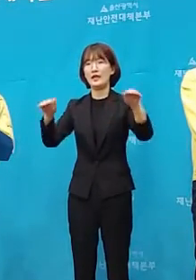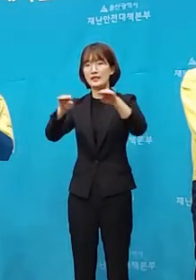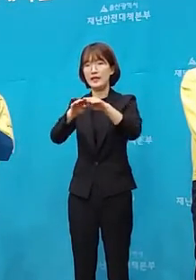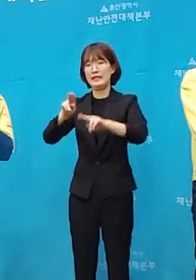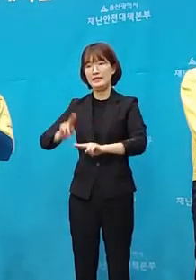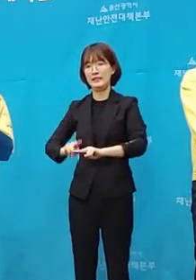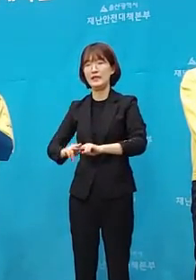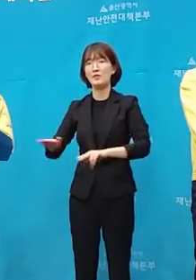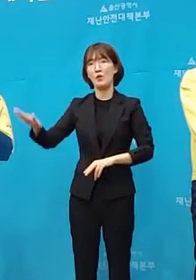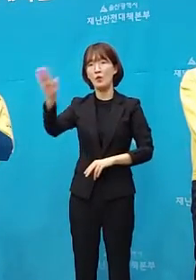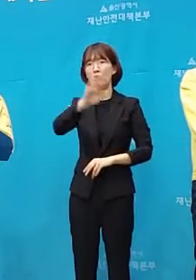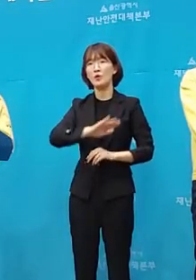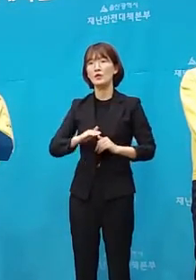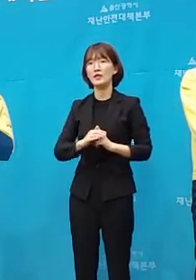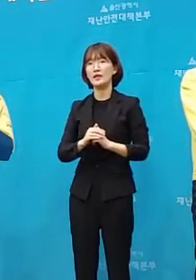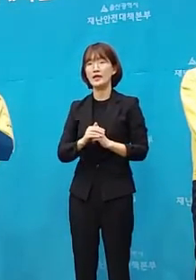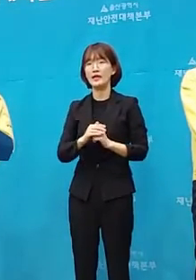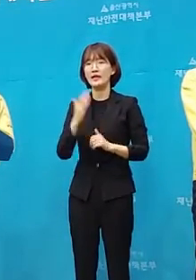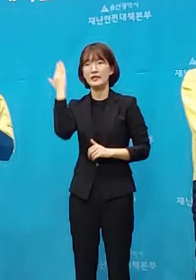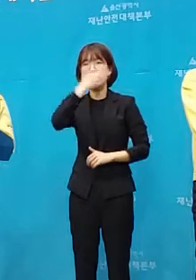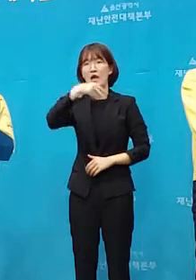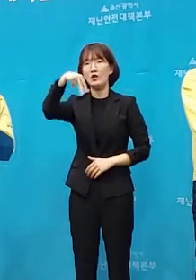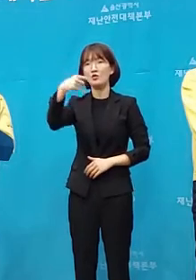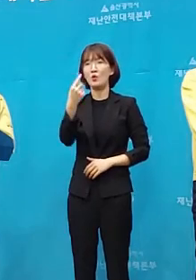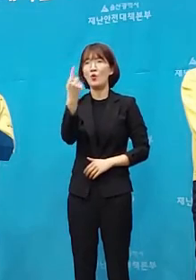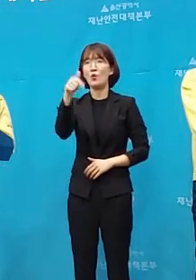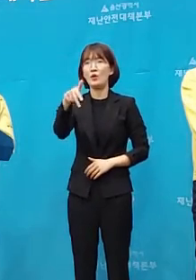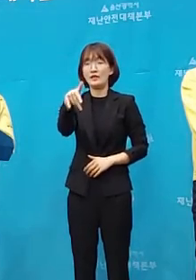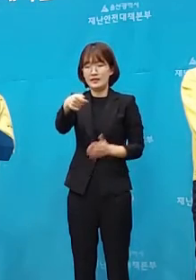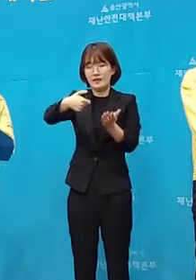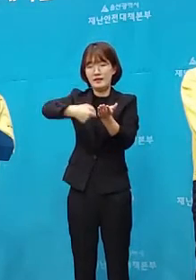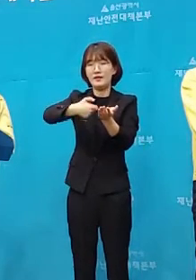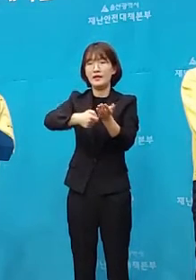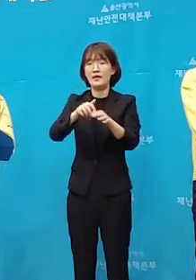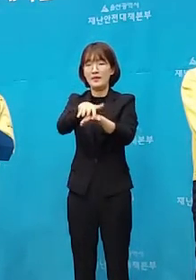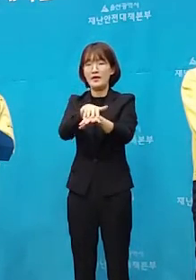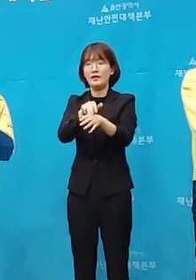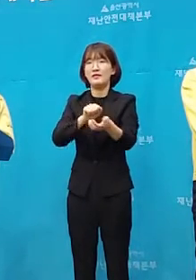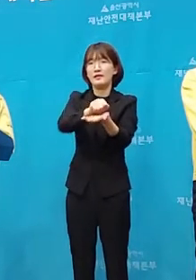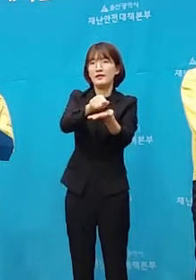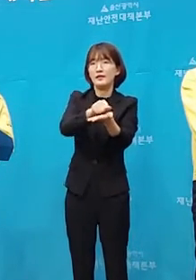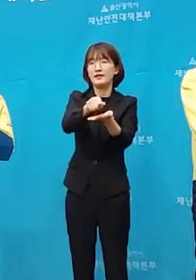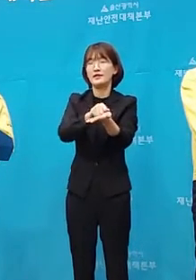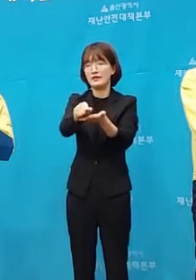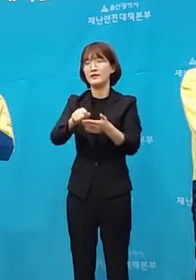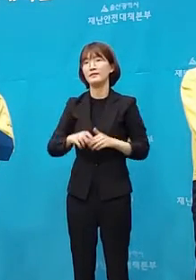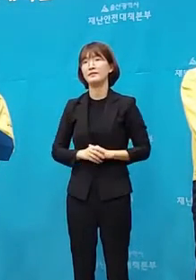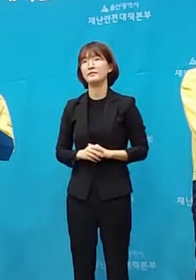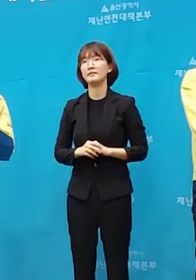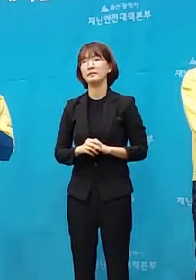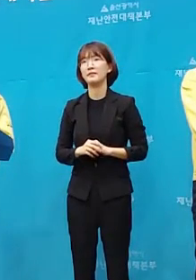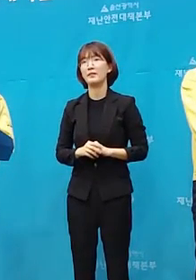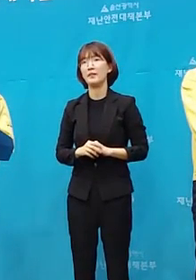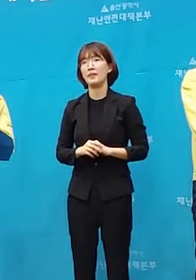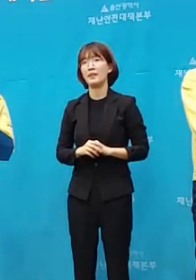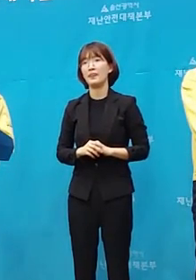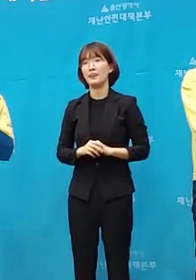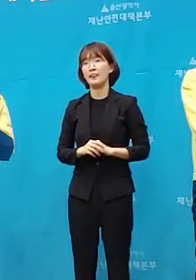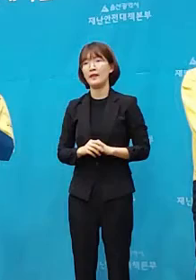등을 소독해라 세정제를 묻힌 수분으로 닦고 청소하고 방역하는 것입니다. 참고로 정영경